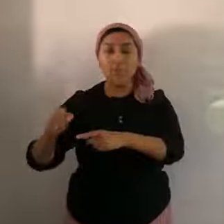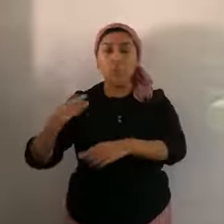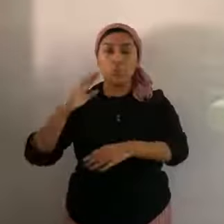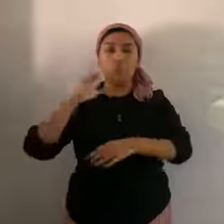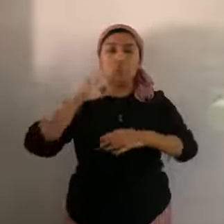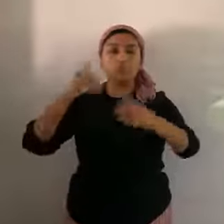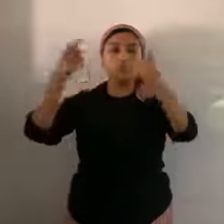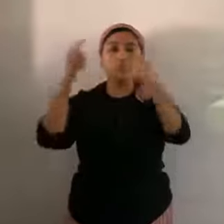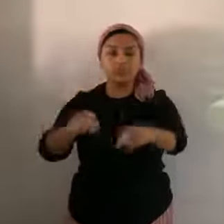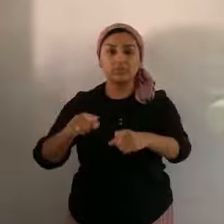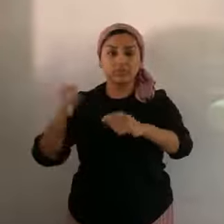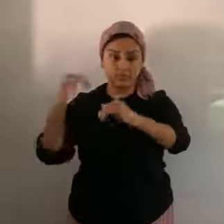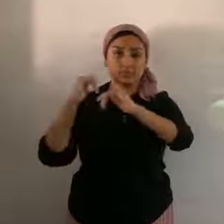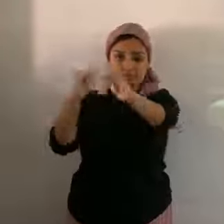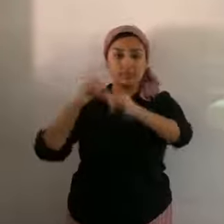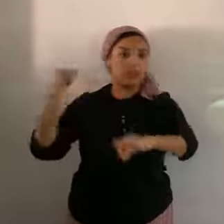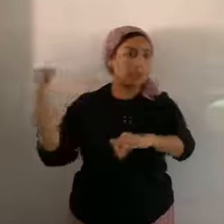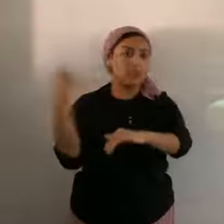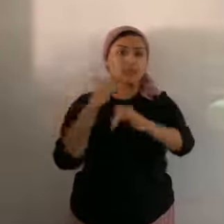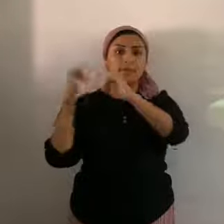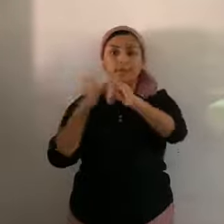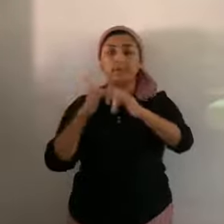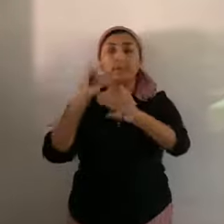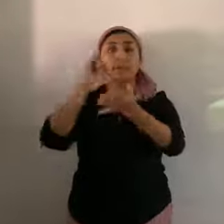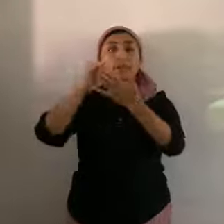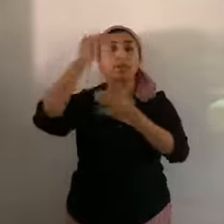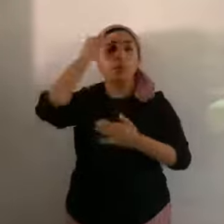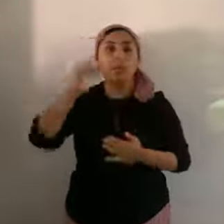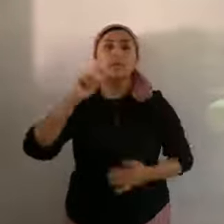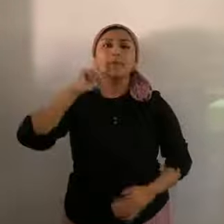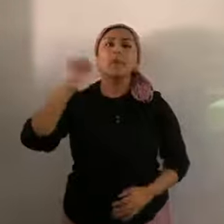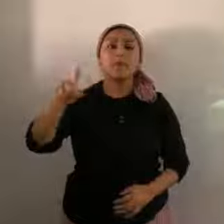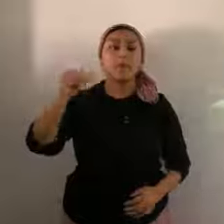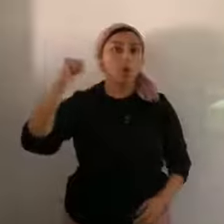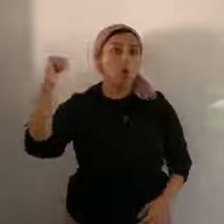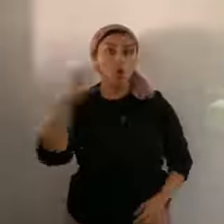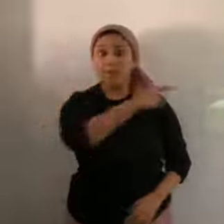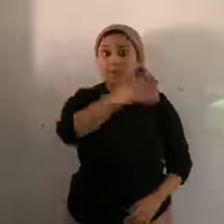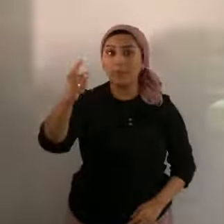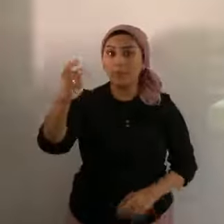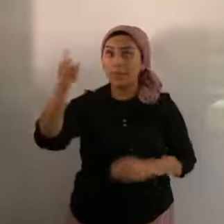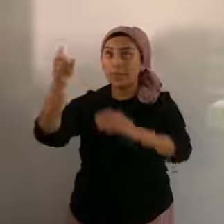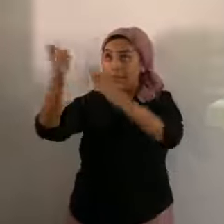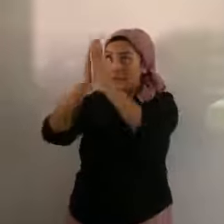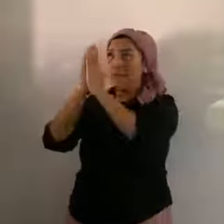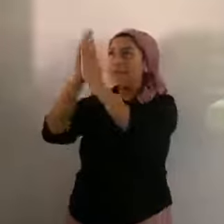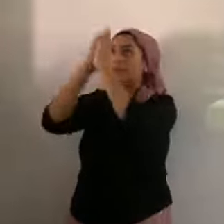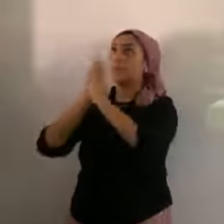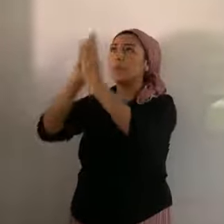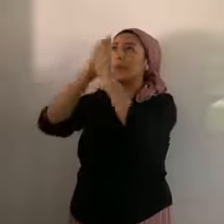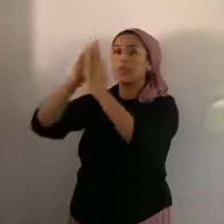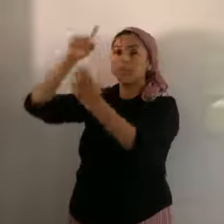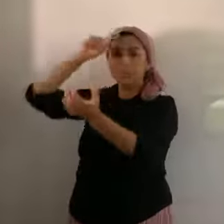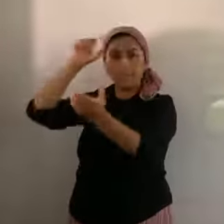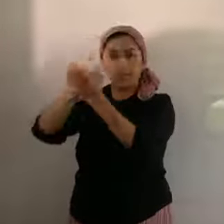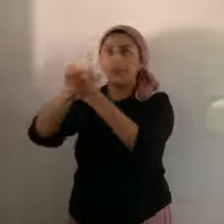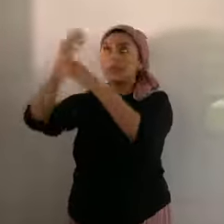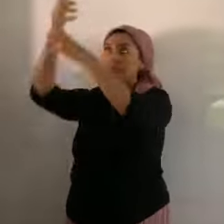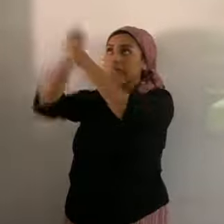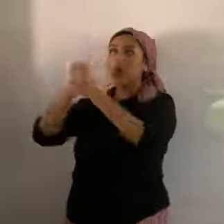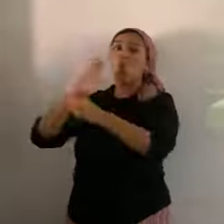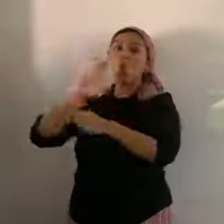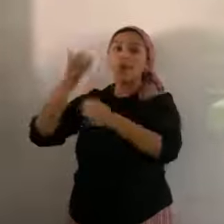hecho. Todos fuertes, el 24, amén. Por tanto os digo que todo lo que pidiereis orando, creed que lo recibiréis